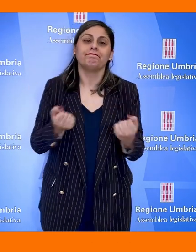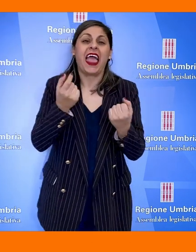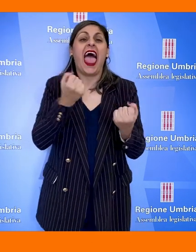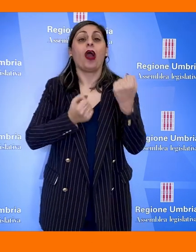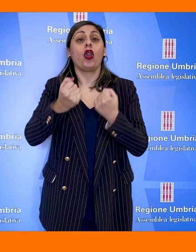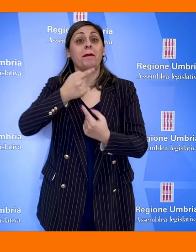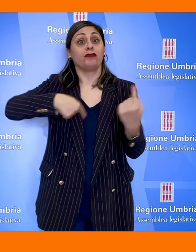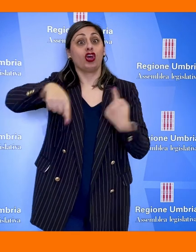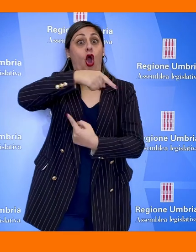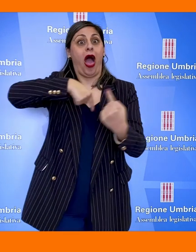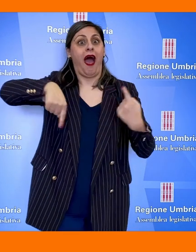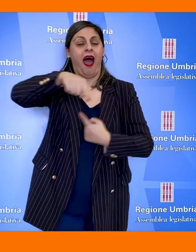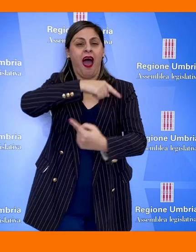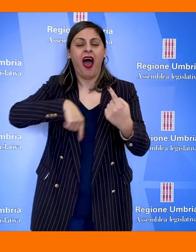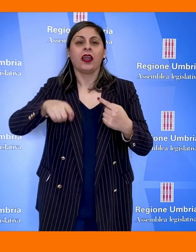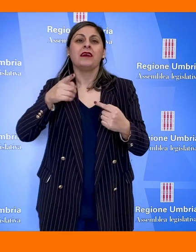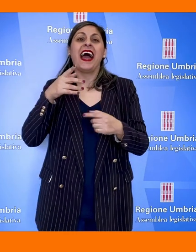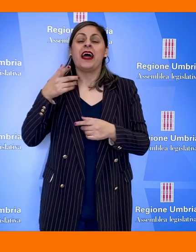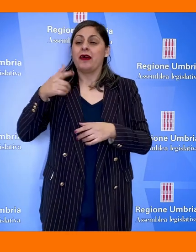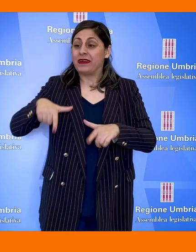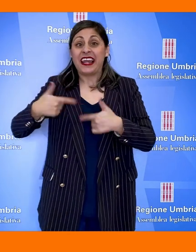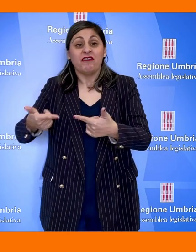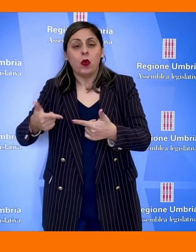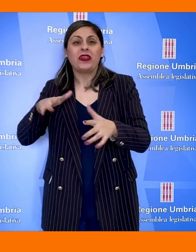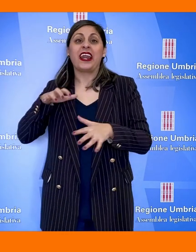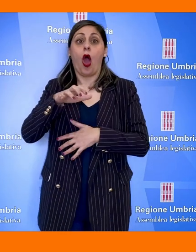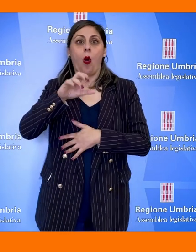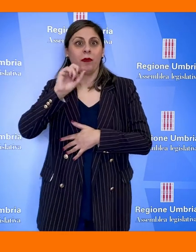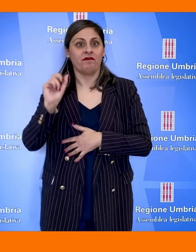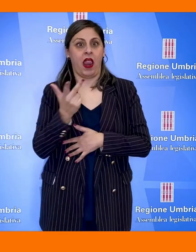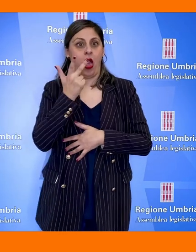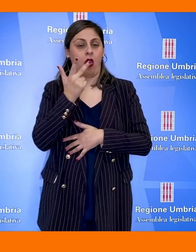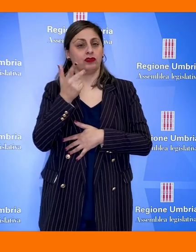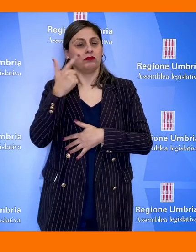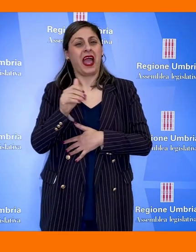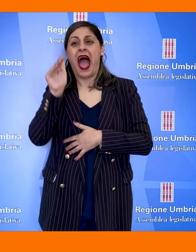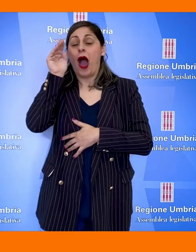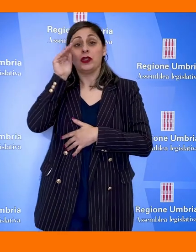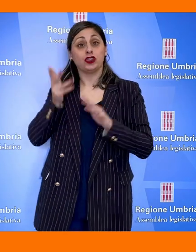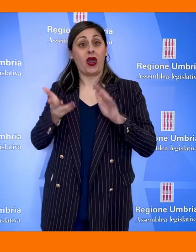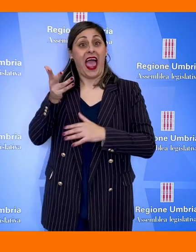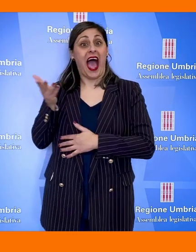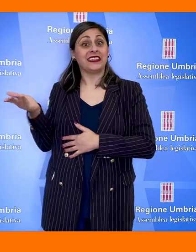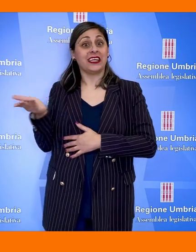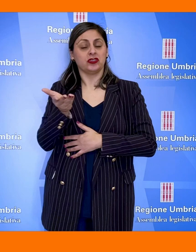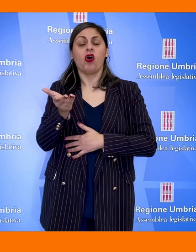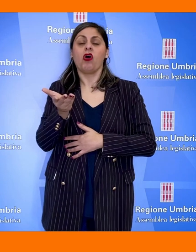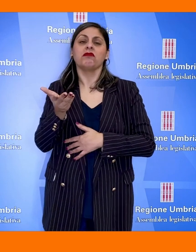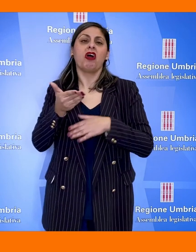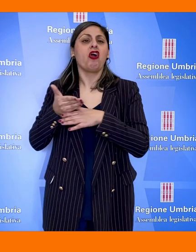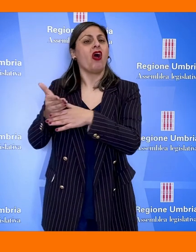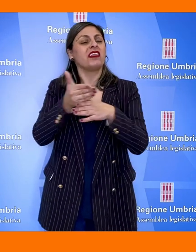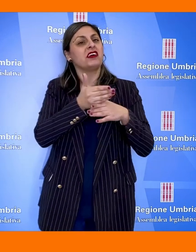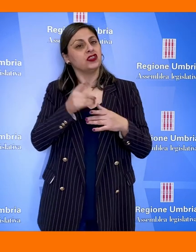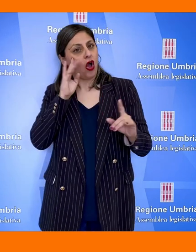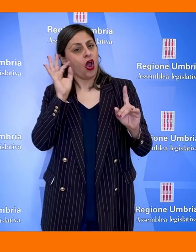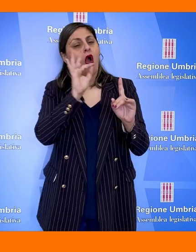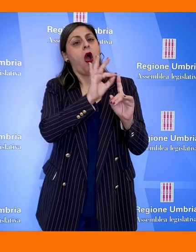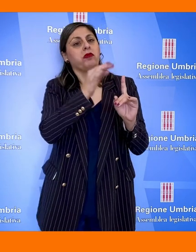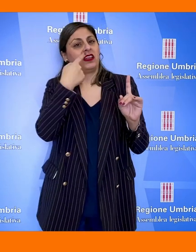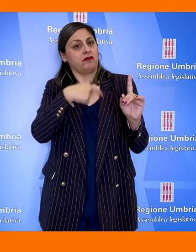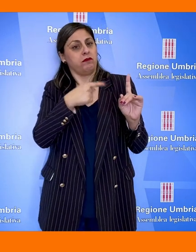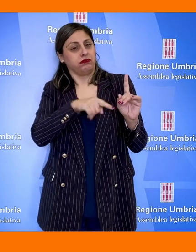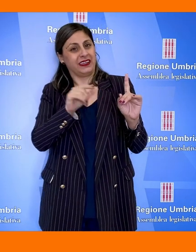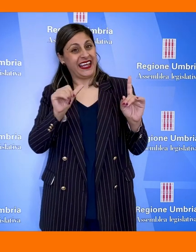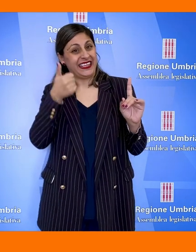dell'economia circolare con procedure semplificate di recupero dei rifiuti. Dalle audizioni degli assessori è emersa una sostanziale condivisione